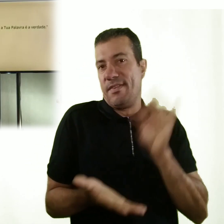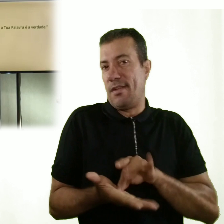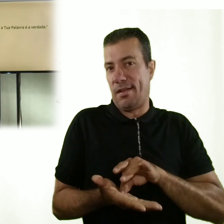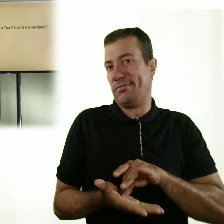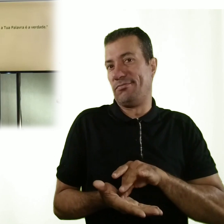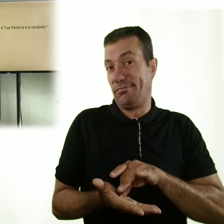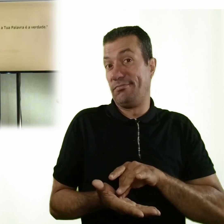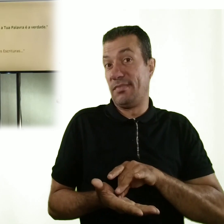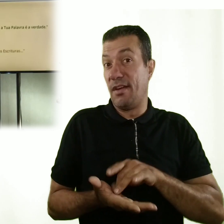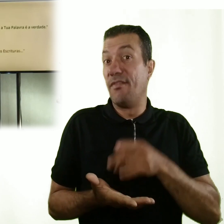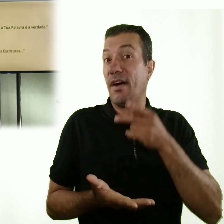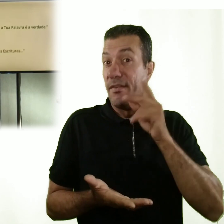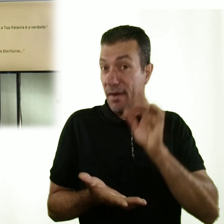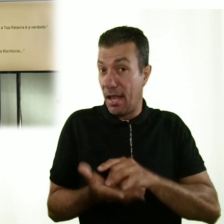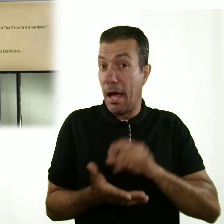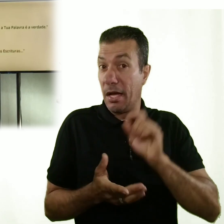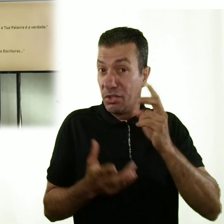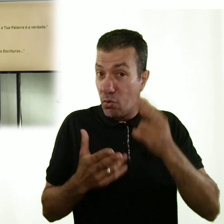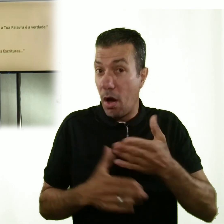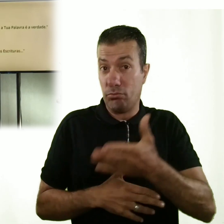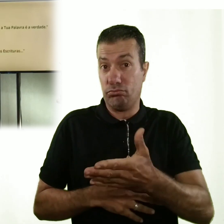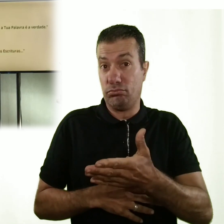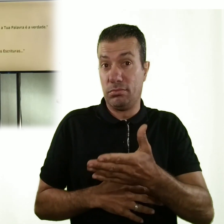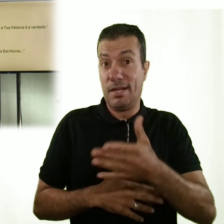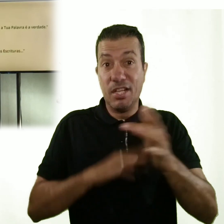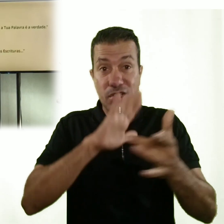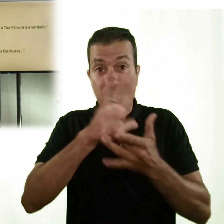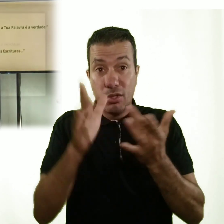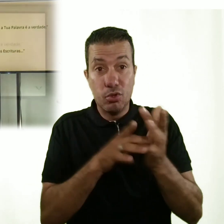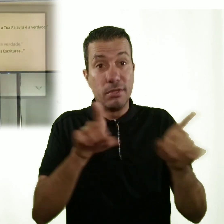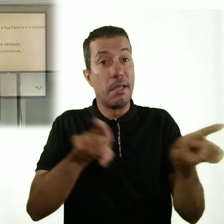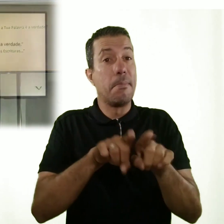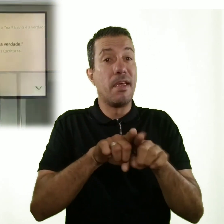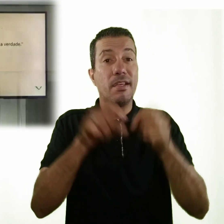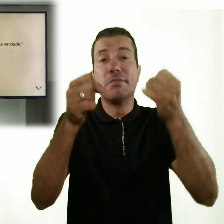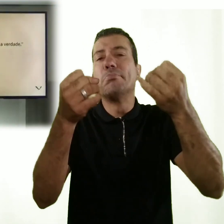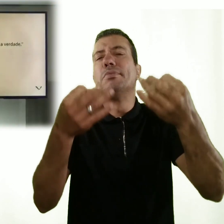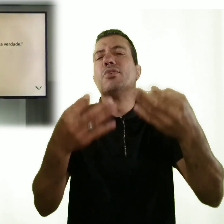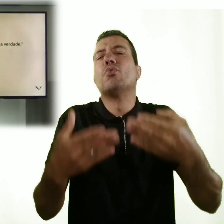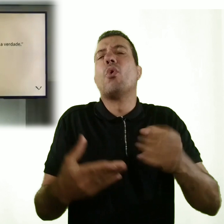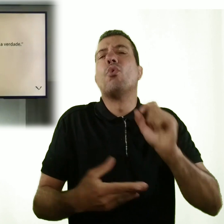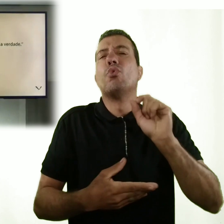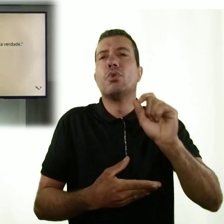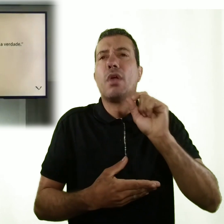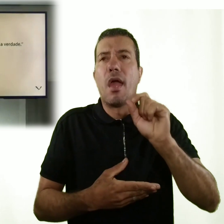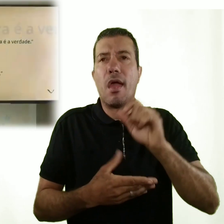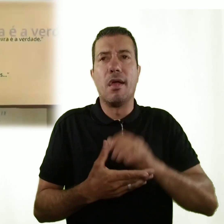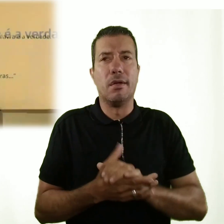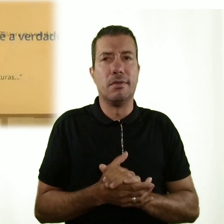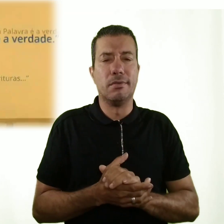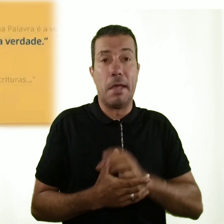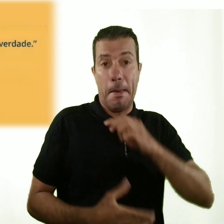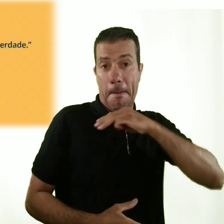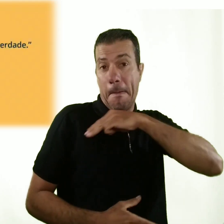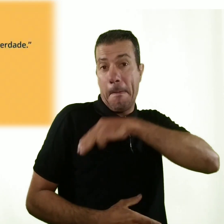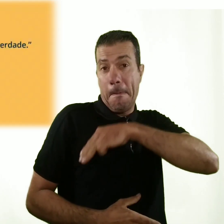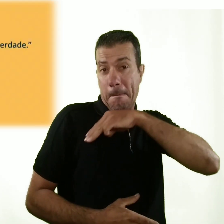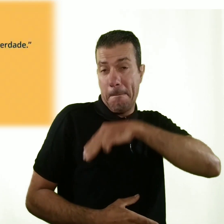Ele vai dizer a mesma coisa. Jesus disse também, pode deixar no slide aqui, por gentileza,